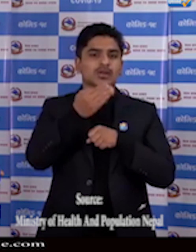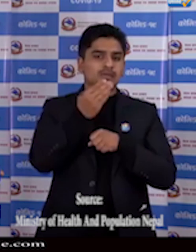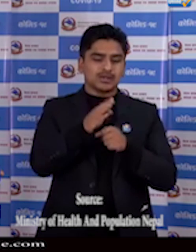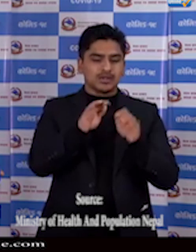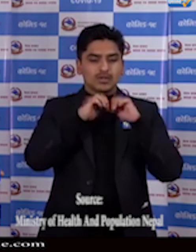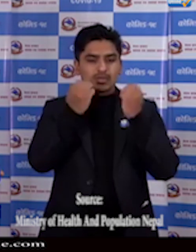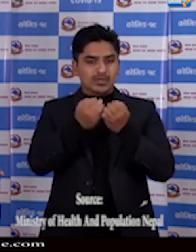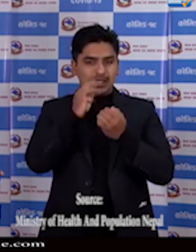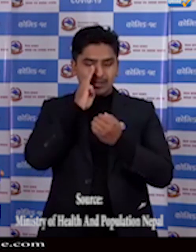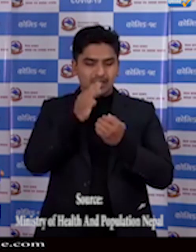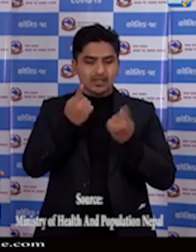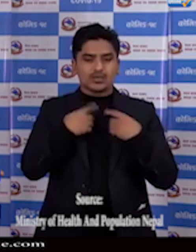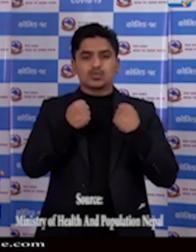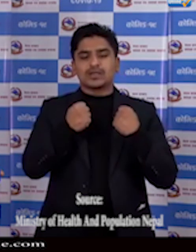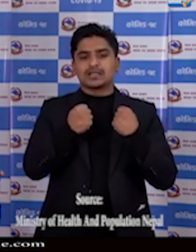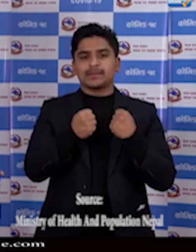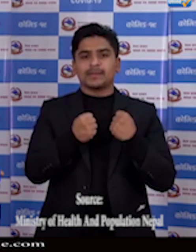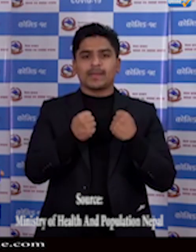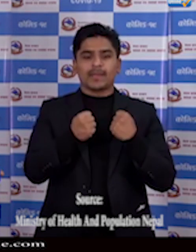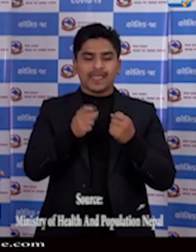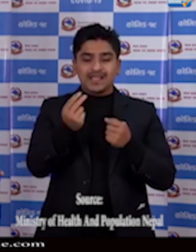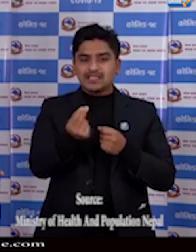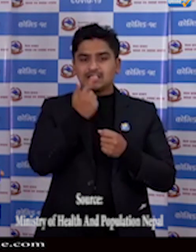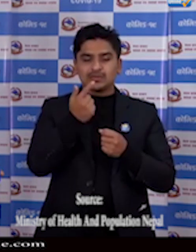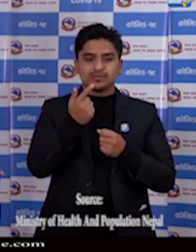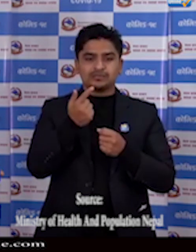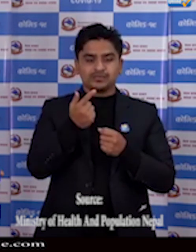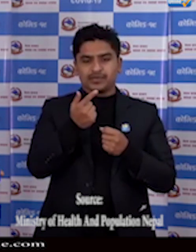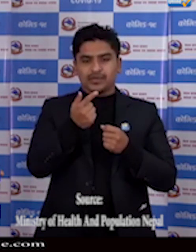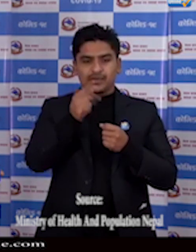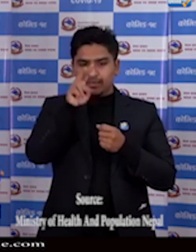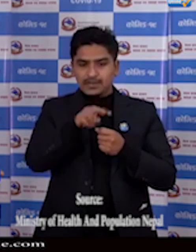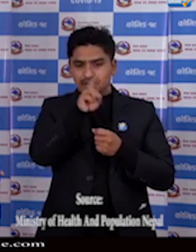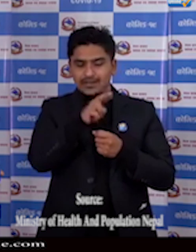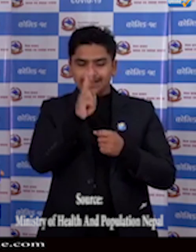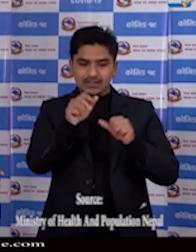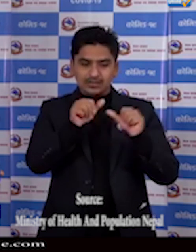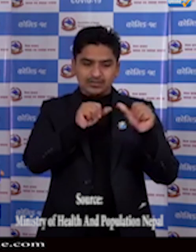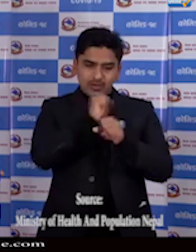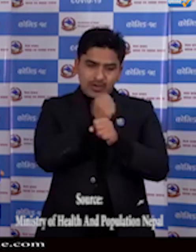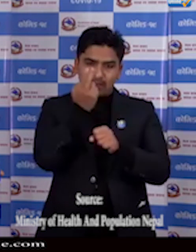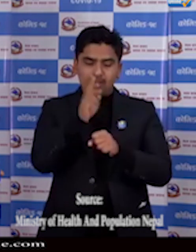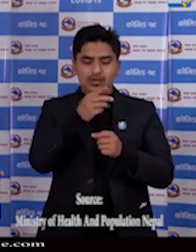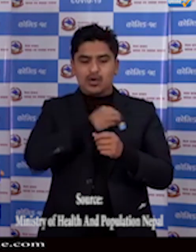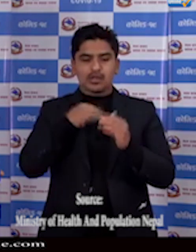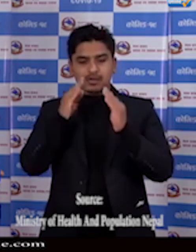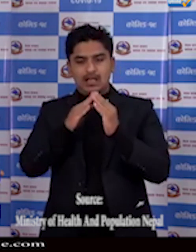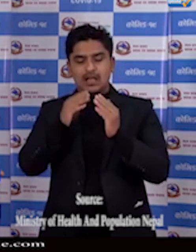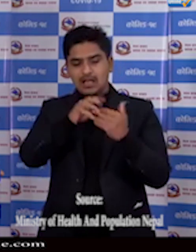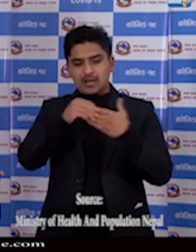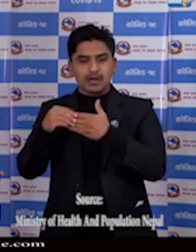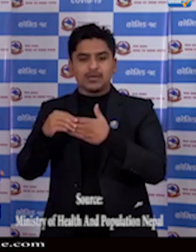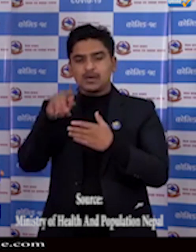कम्युनिटीमा स्वास्थ्यको छिटो छरितोपन र त्यहाँ जटिल भएमा अस्पतालहरूसम्म ल्याउने